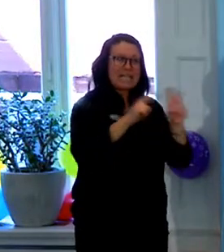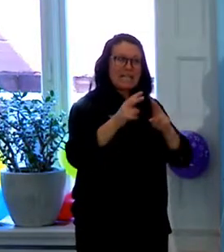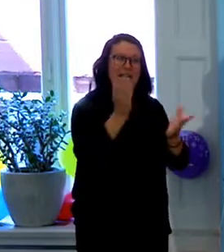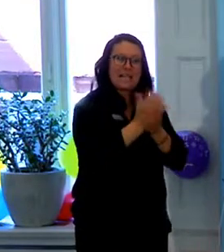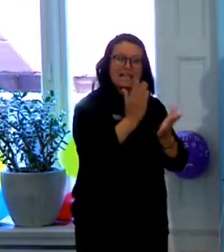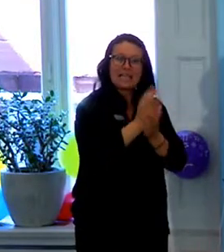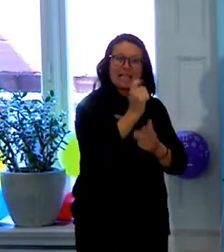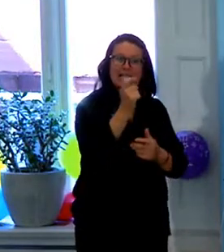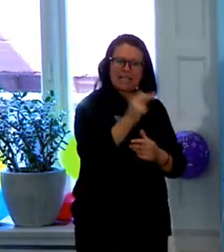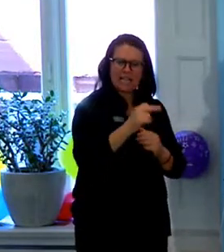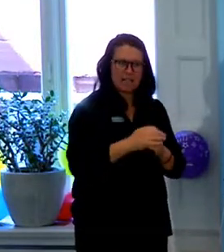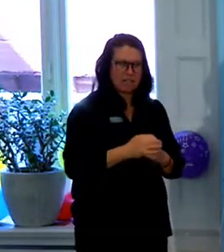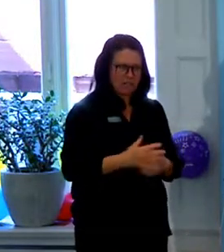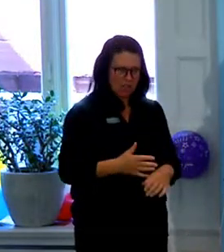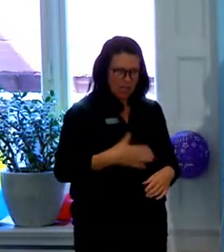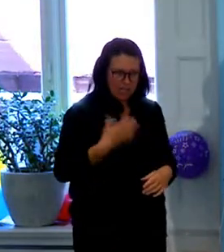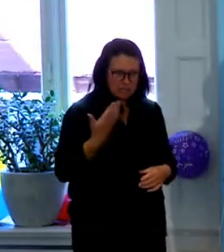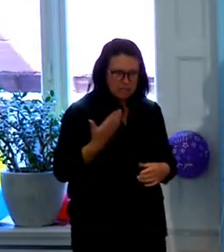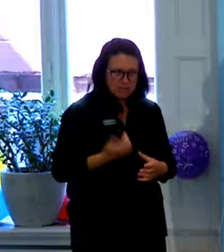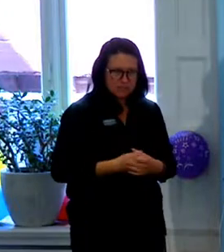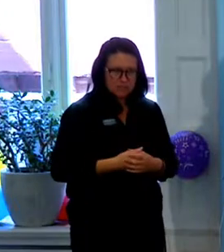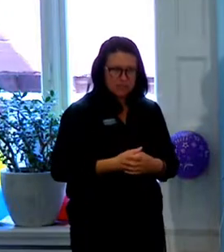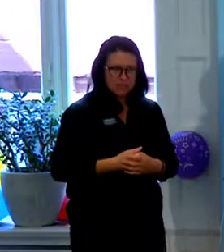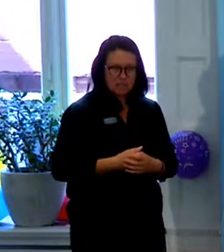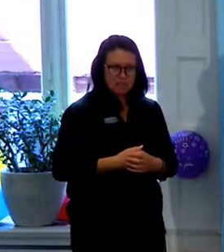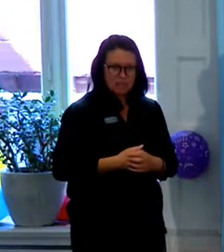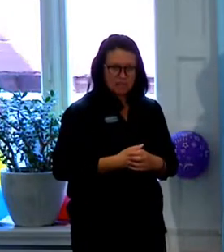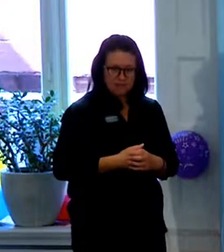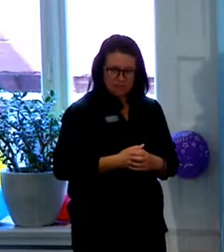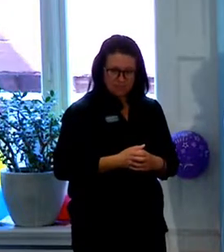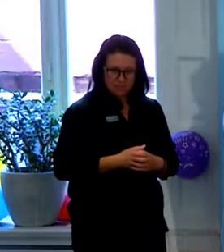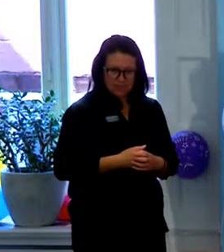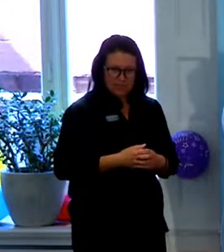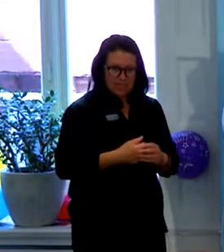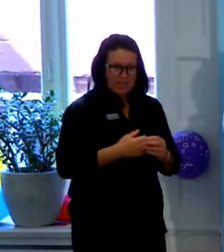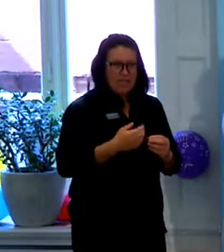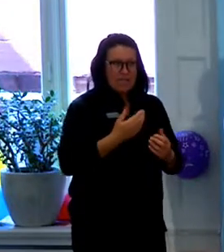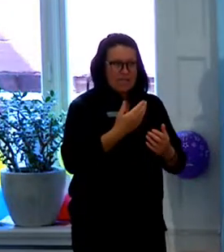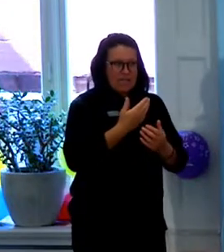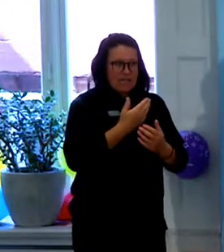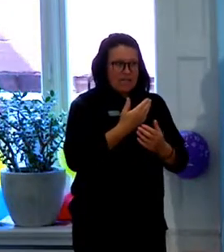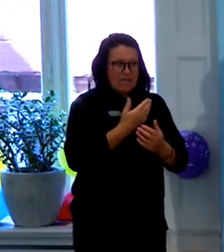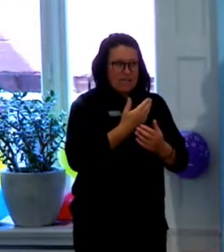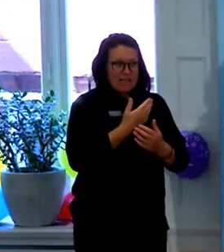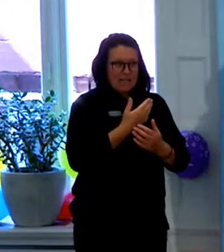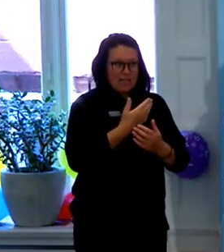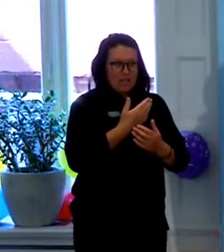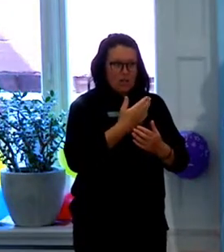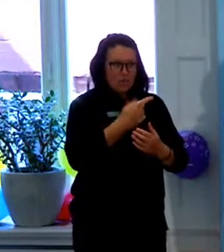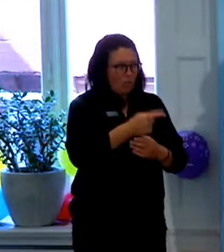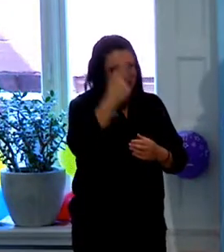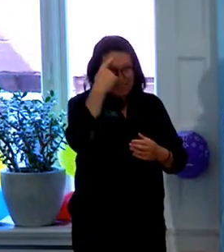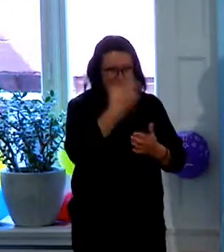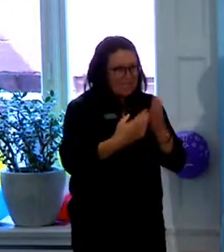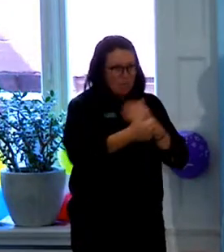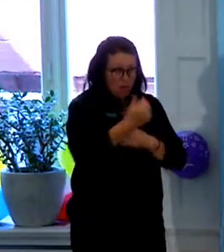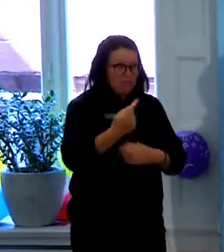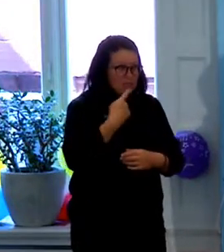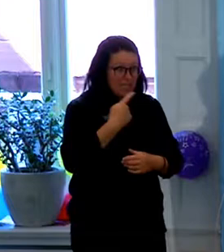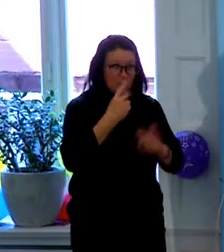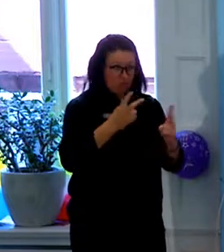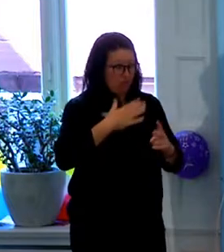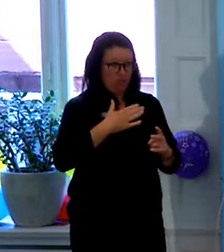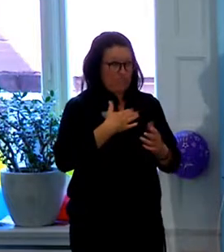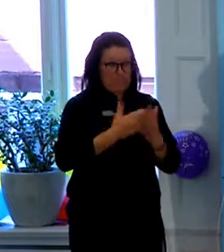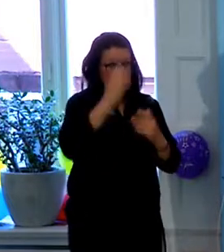rättigheter. Det är ju skrämmande. Det är att man inte blott tänker så, utan man säger det också, helt